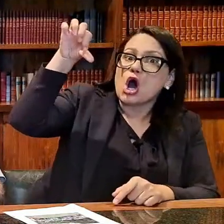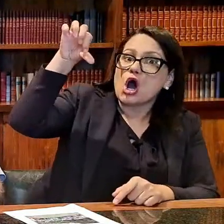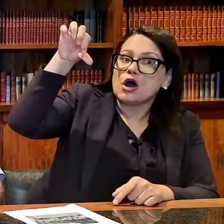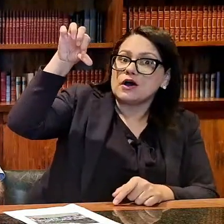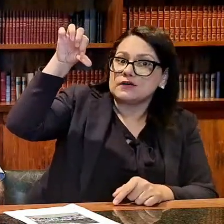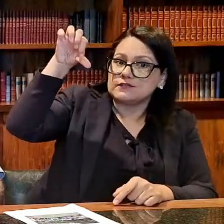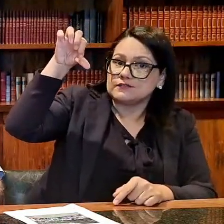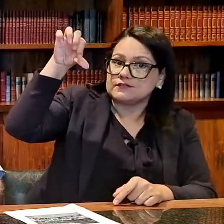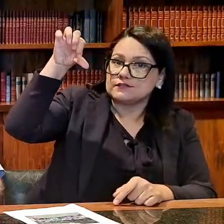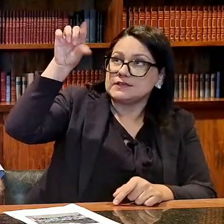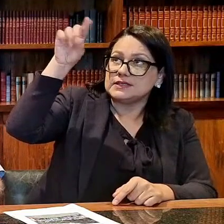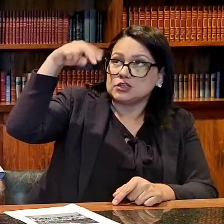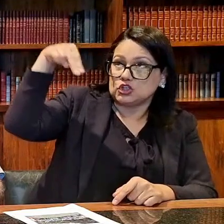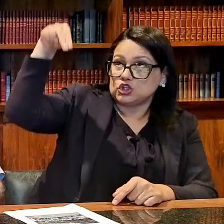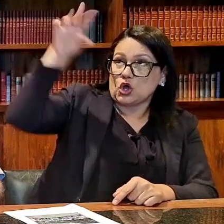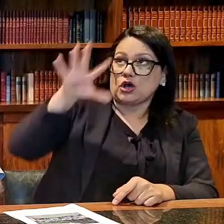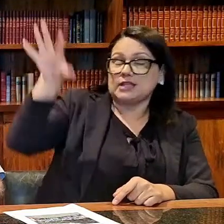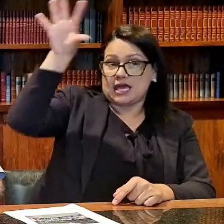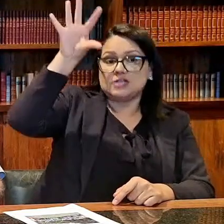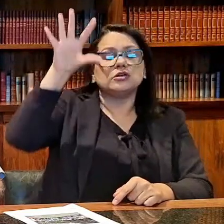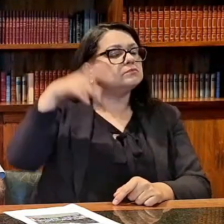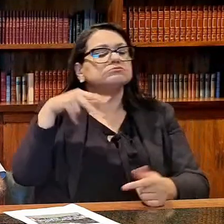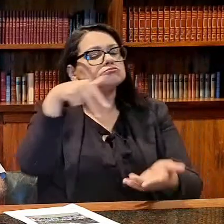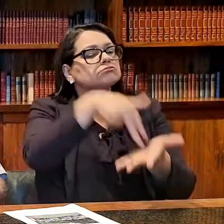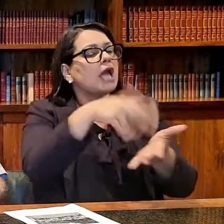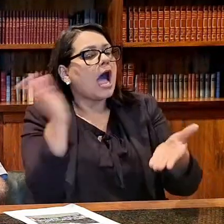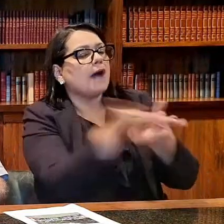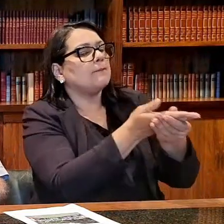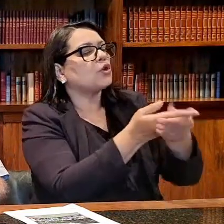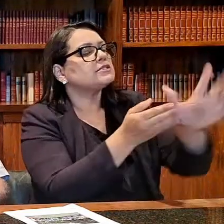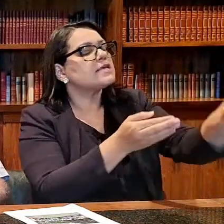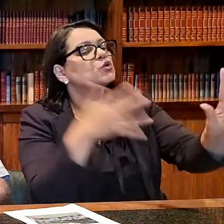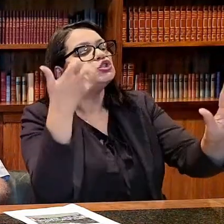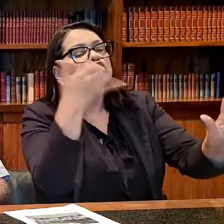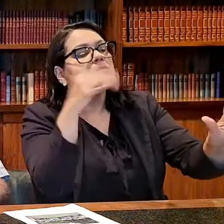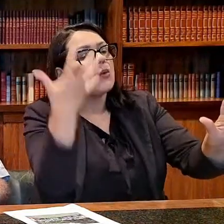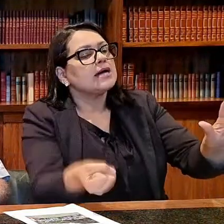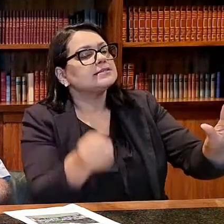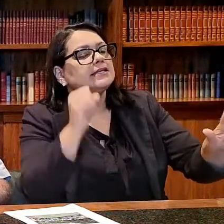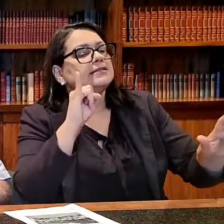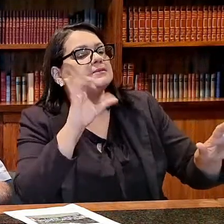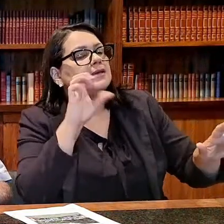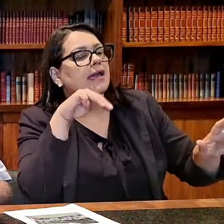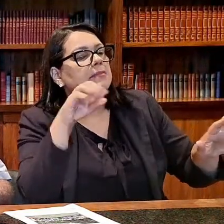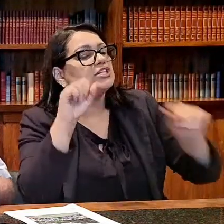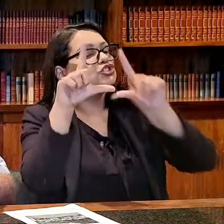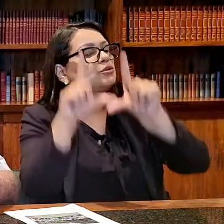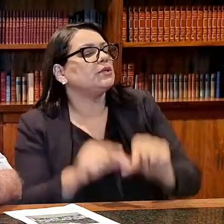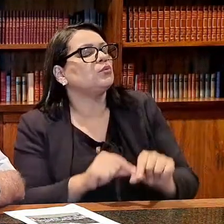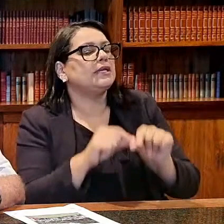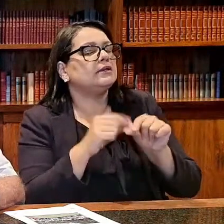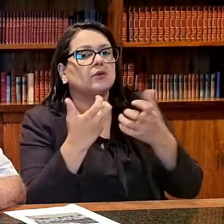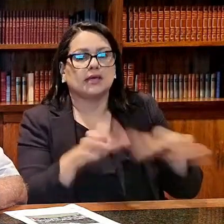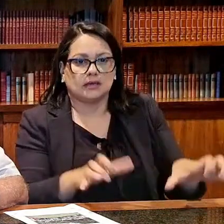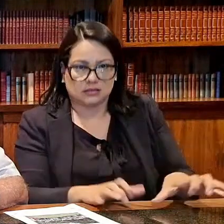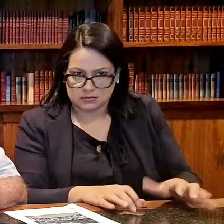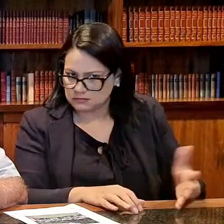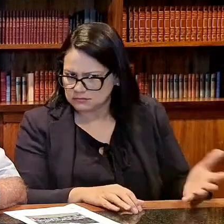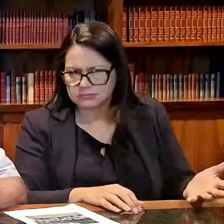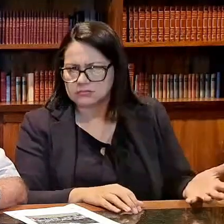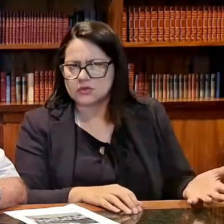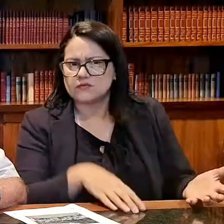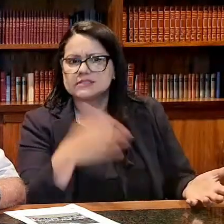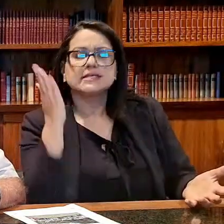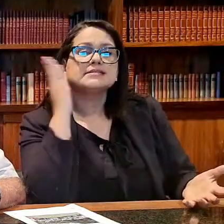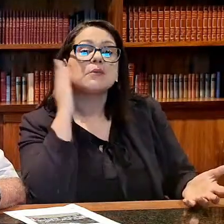entraram com ação na justiça para não reduzir o preço dos combustíveis. Alguém sabe qual